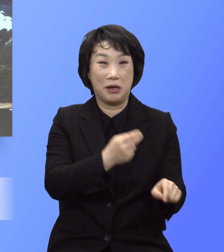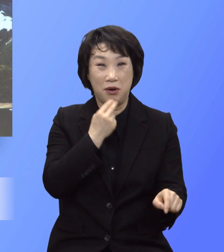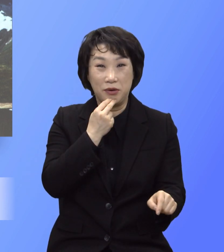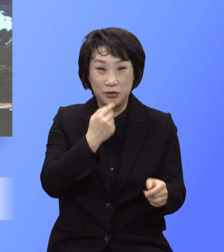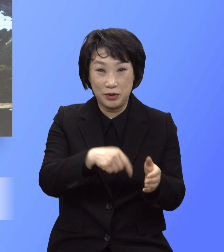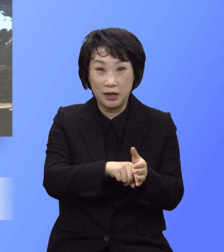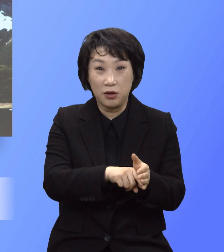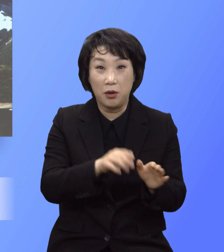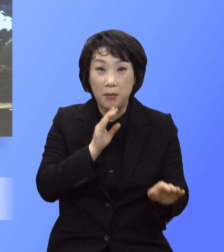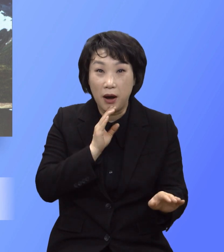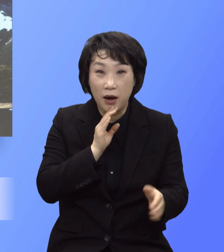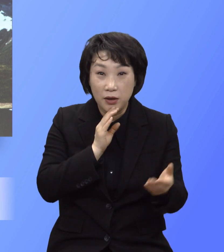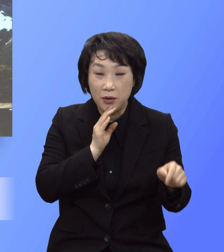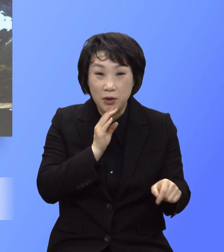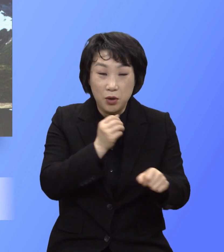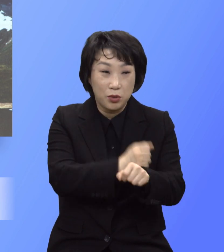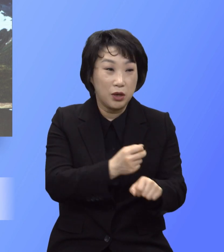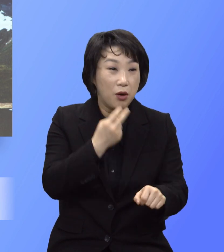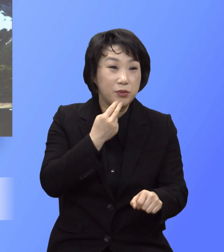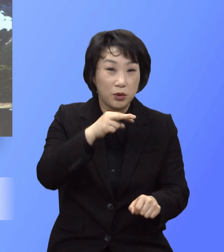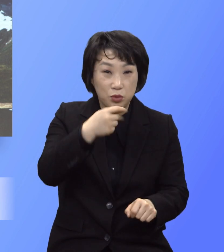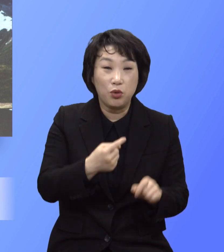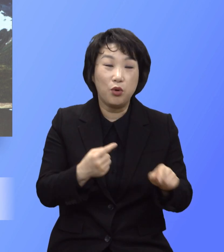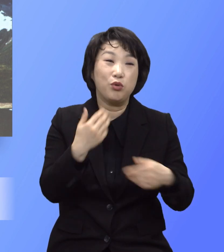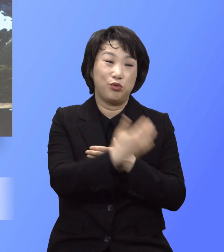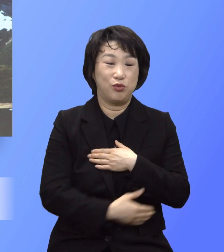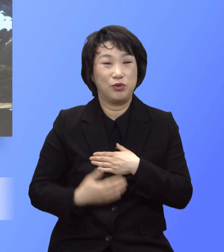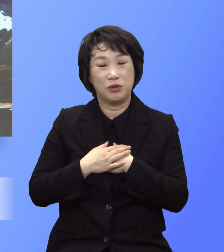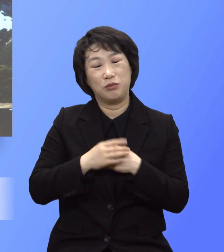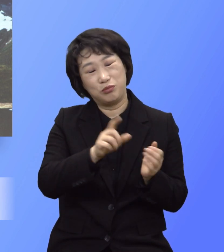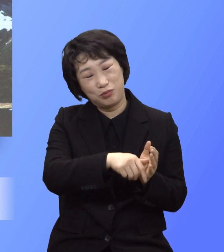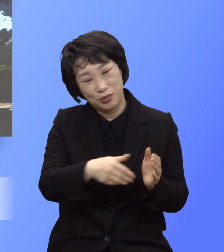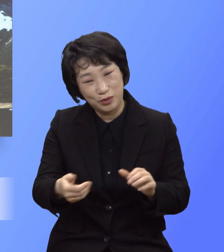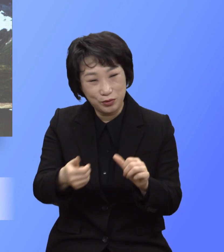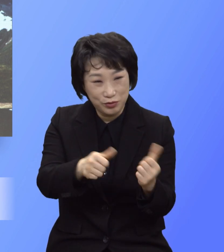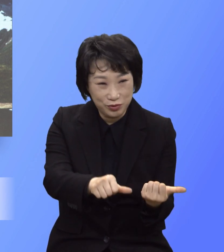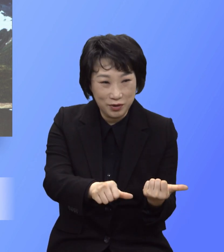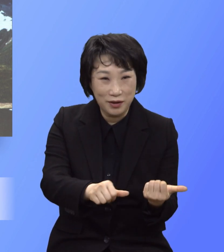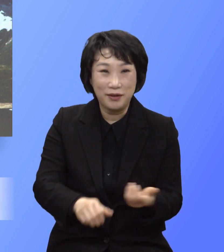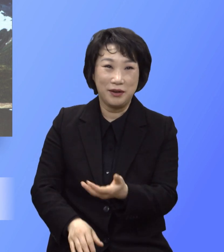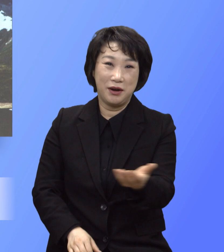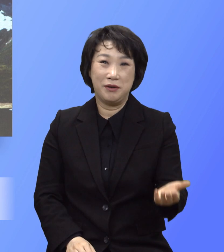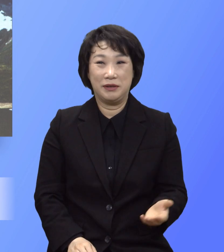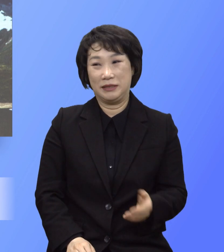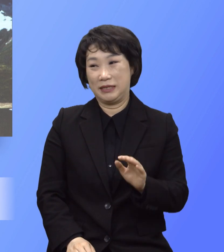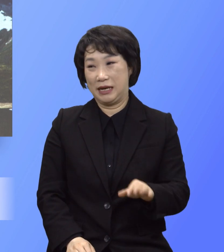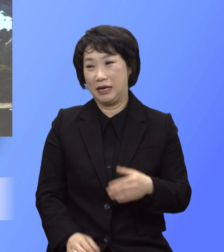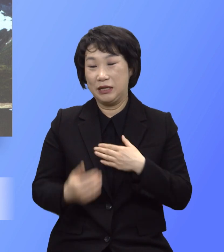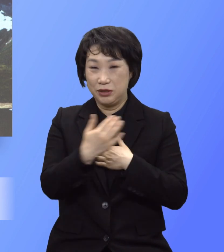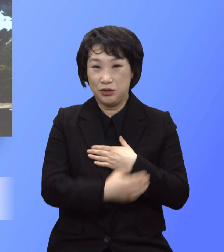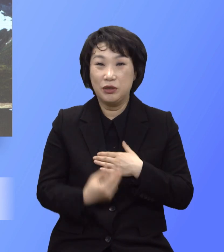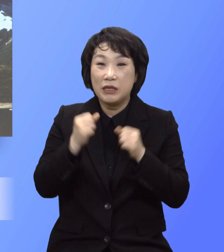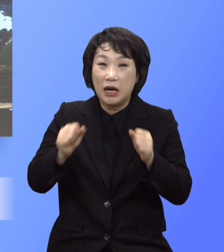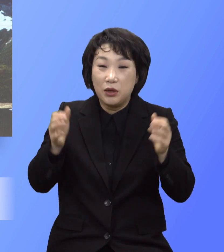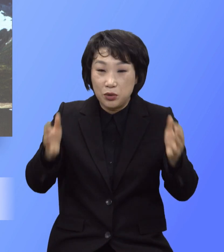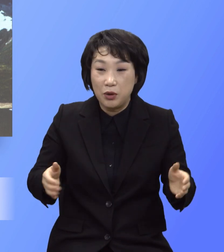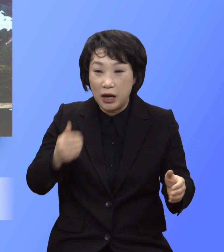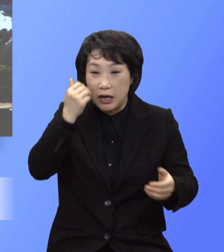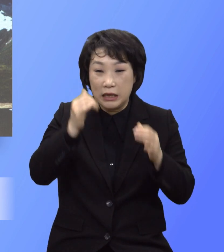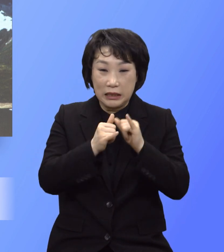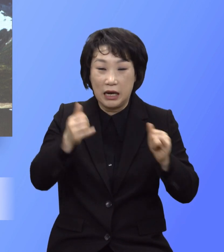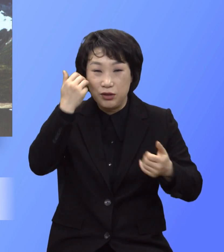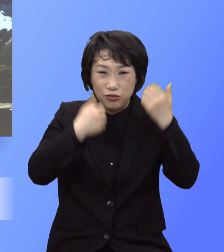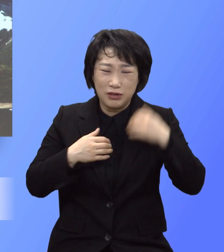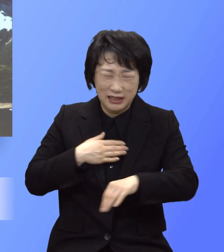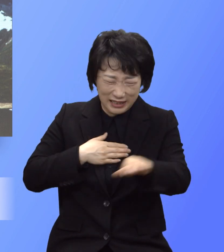말라. 근데 고생 안 해도 그 육신은 죽잖아요. 그래서 이 땅에서 육신으로 사는 인간들은 어느 누구를